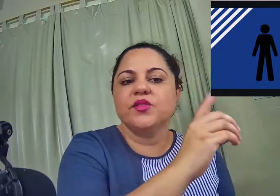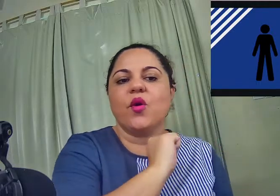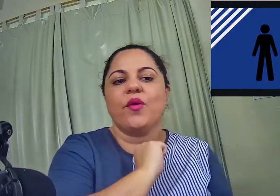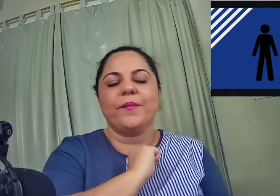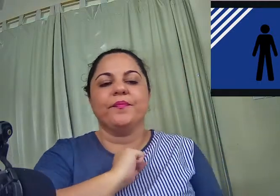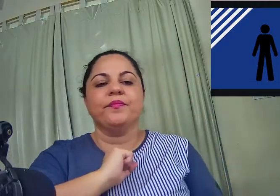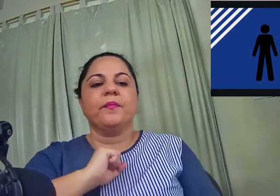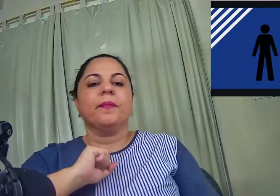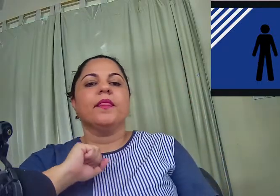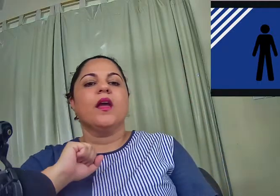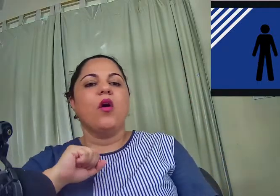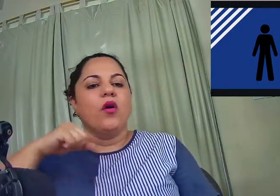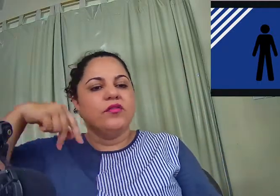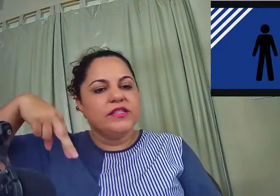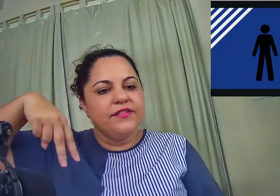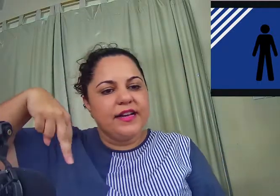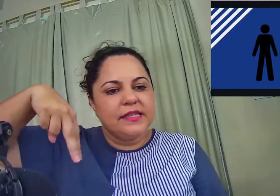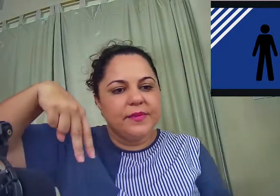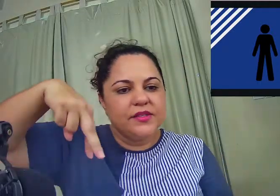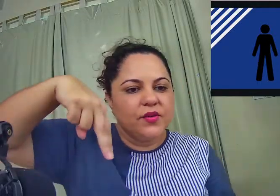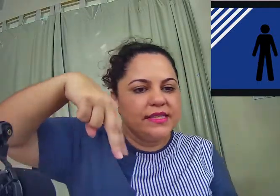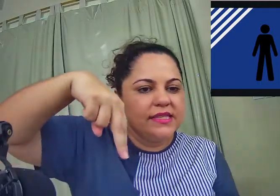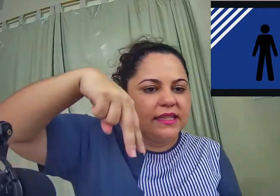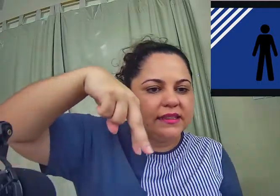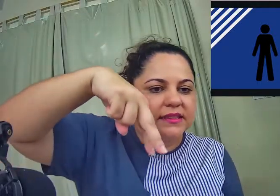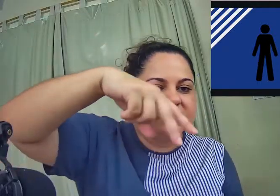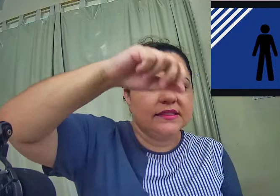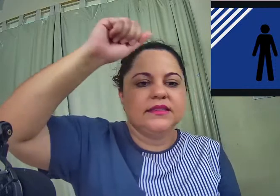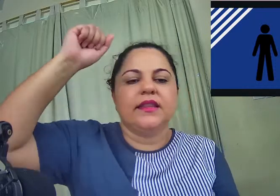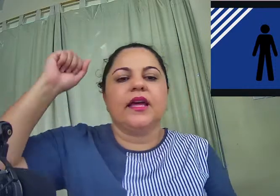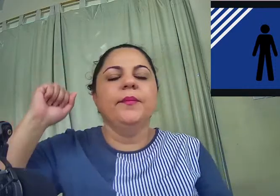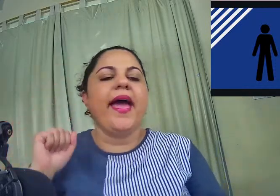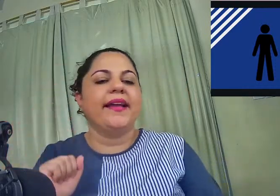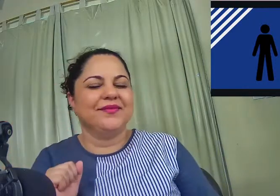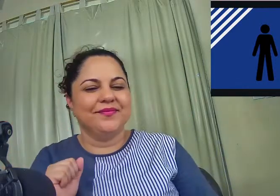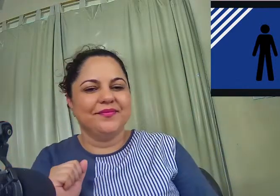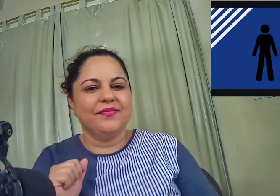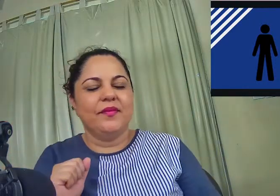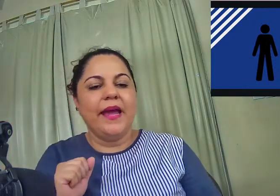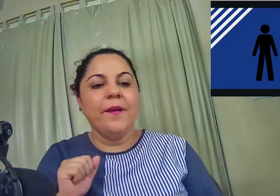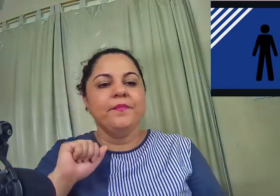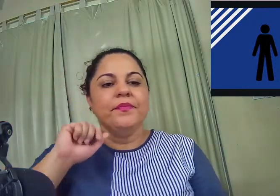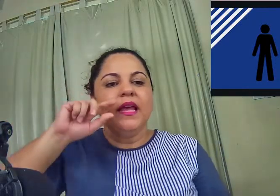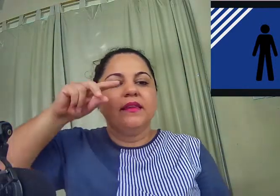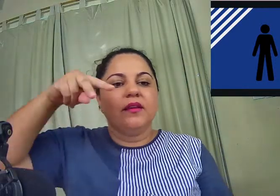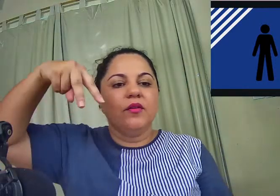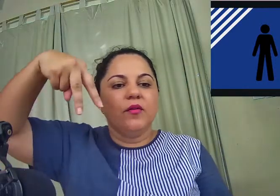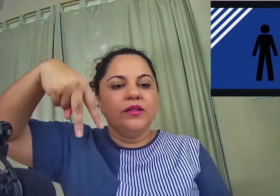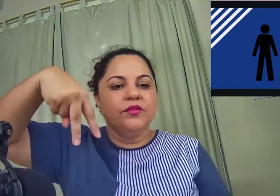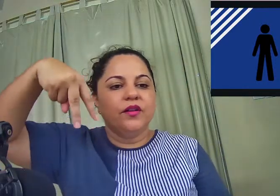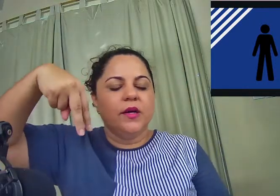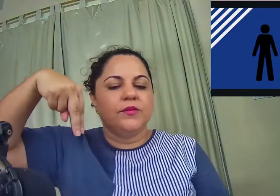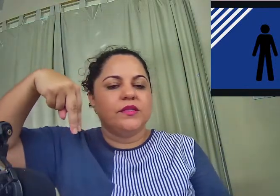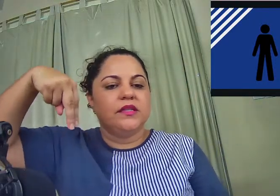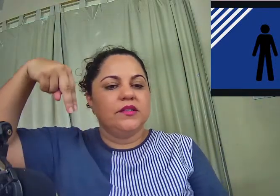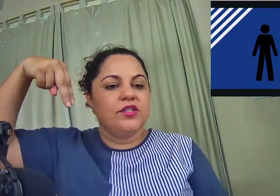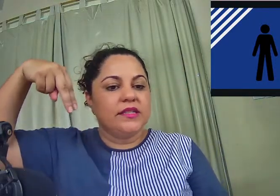pessoa. Ou você faz a pessoa assim, também, né? Então, quando vamos